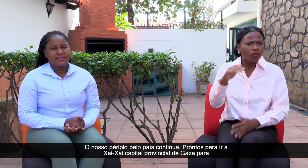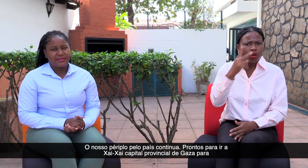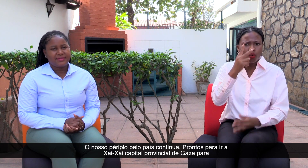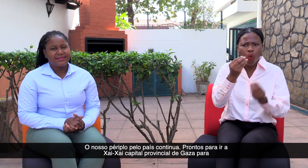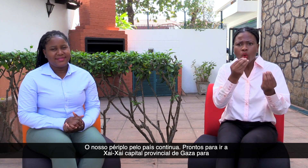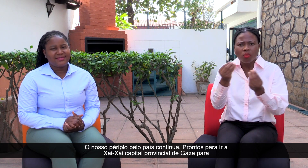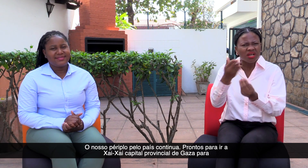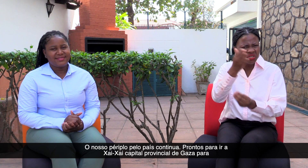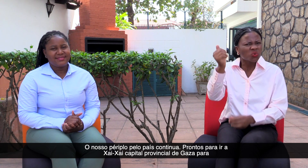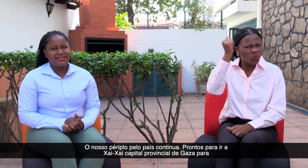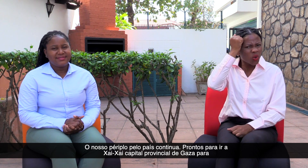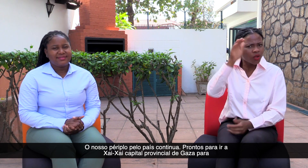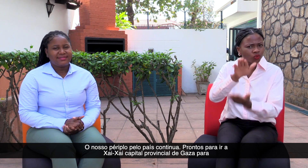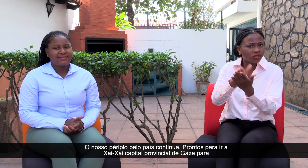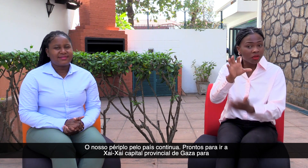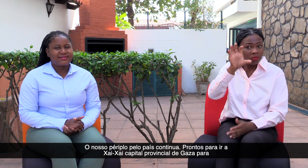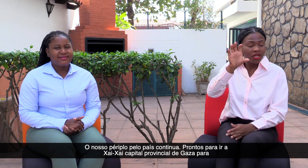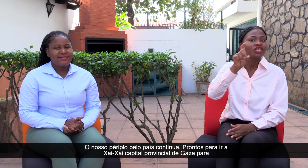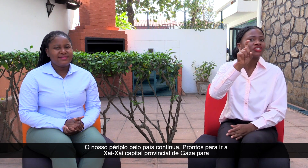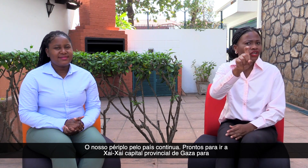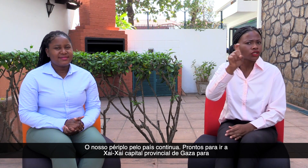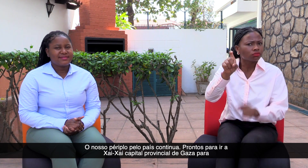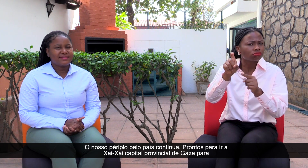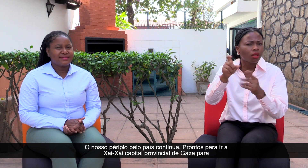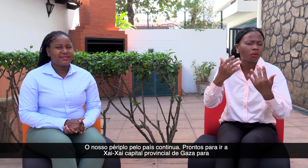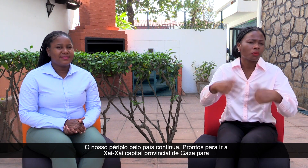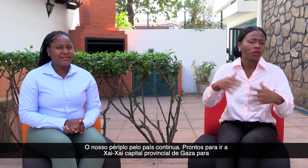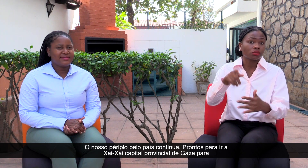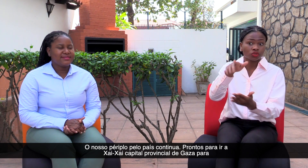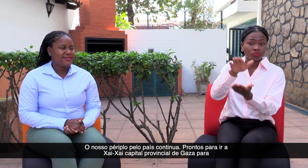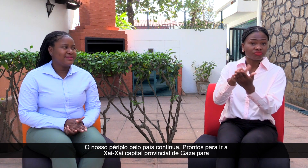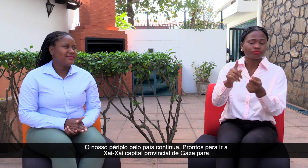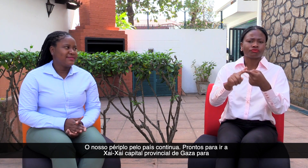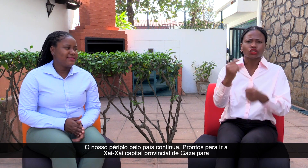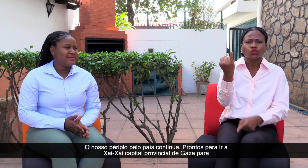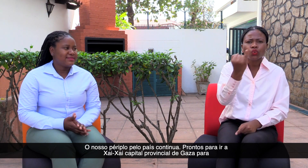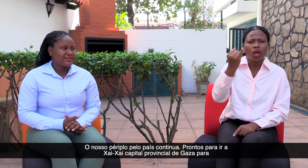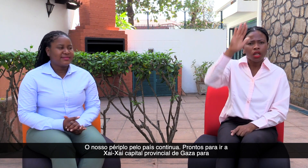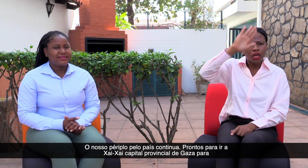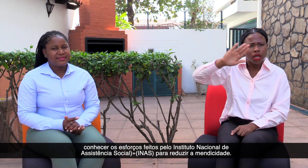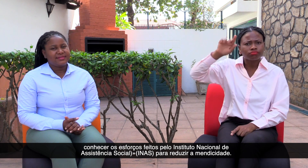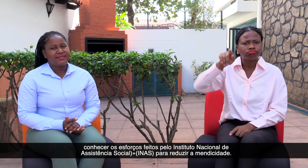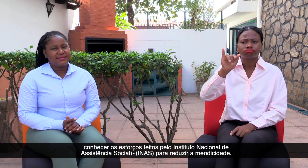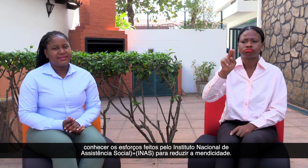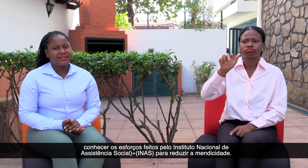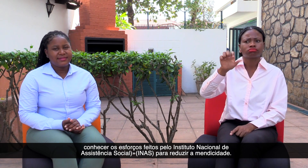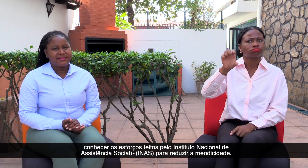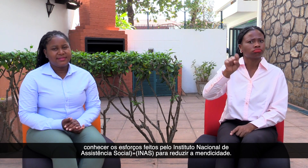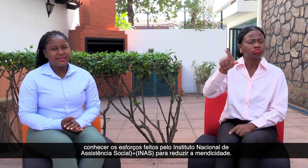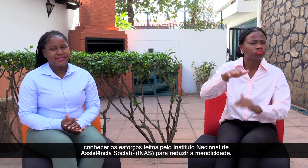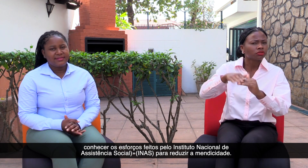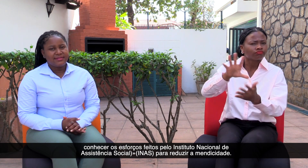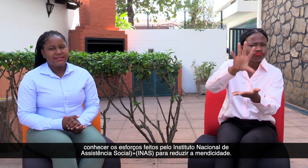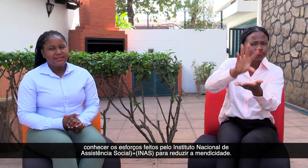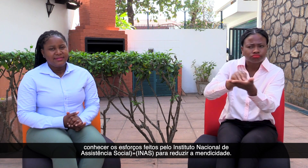O nosso périplo pelo país continua. Prontos para ir a Xai-Xai, capital provincial de Gaza, para conhecer os